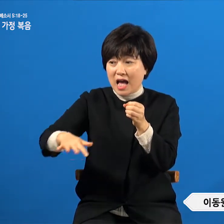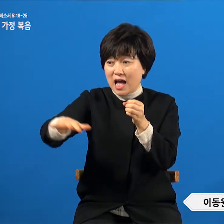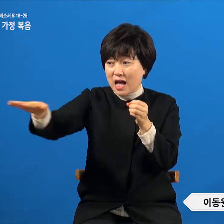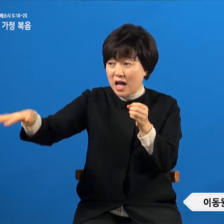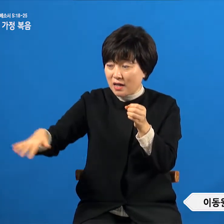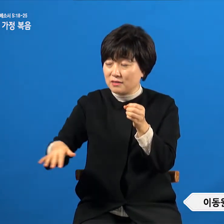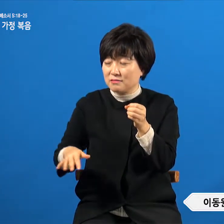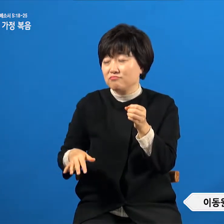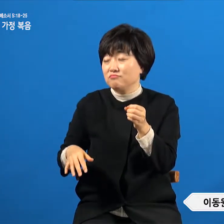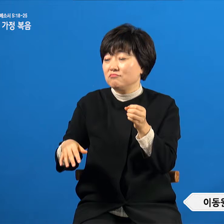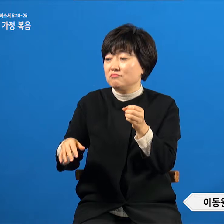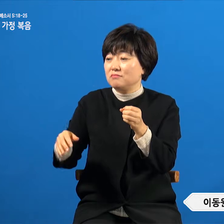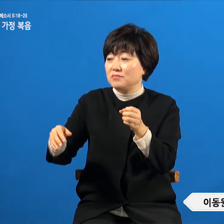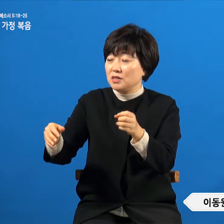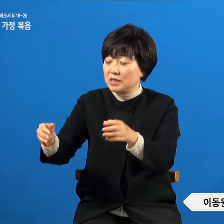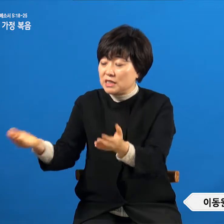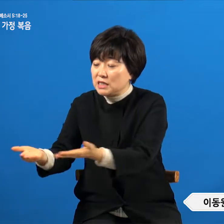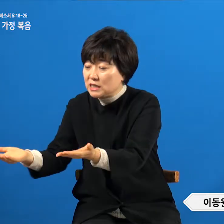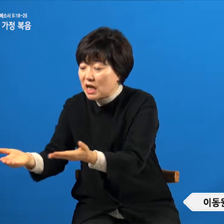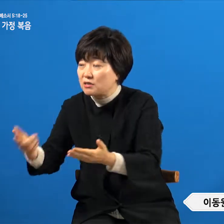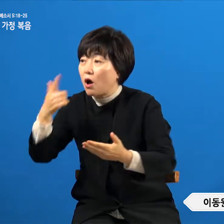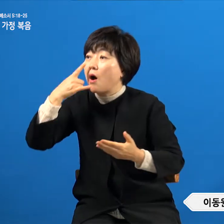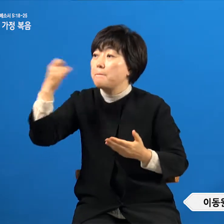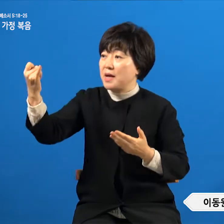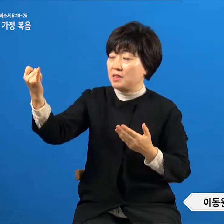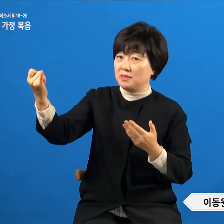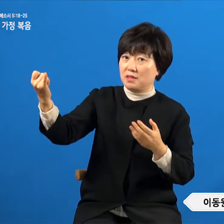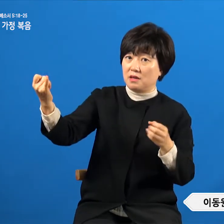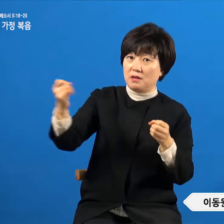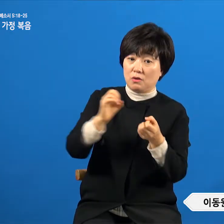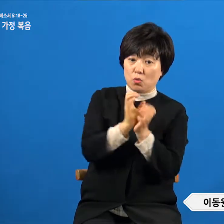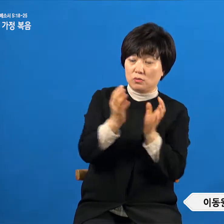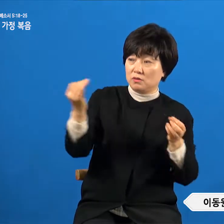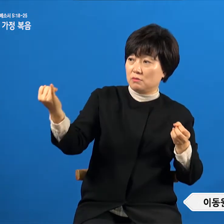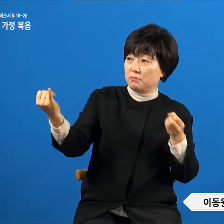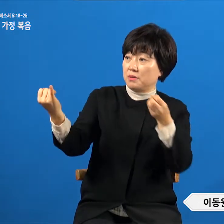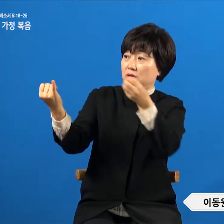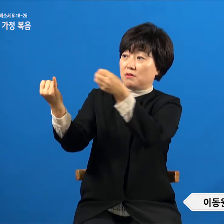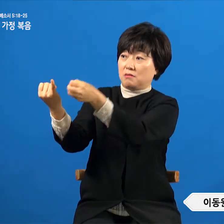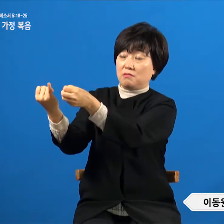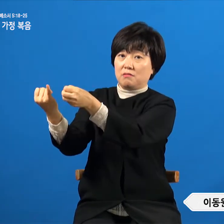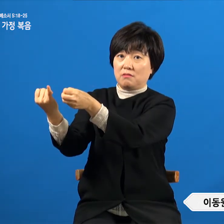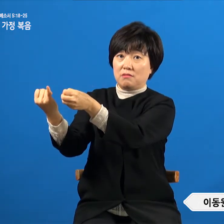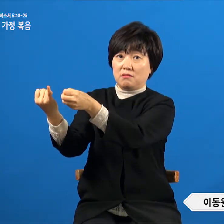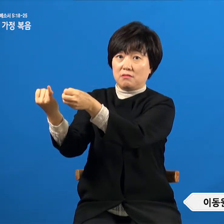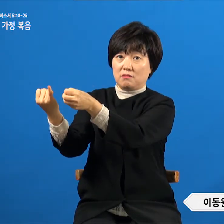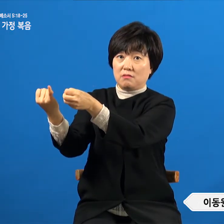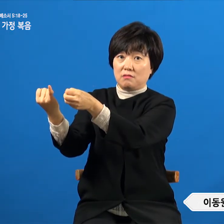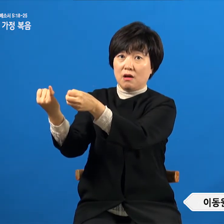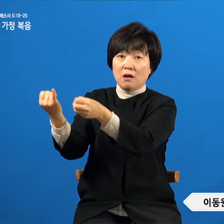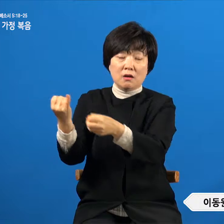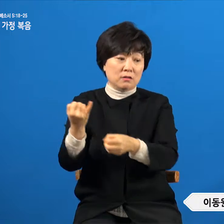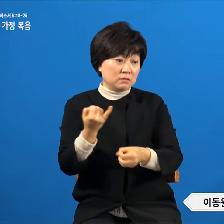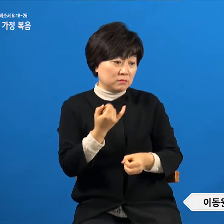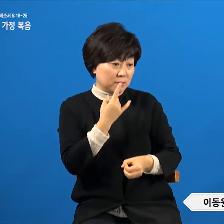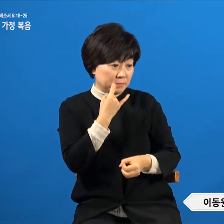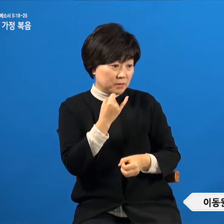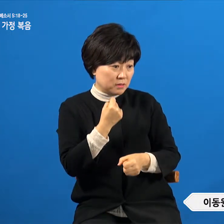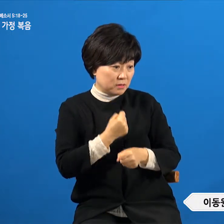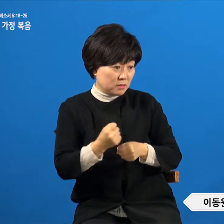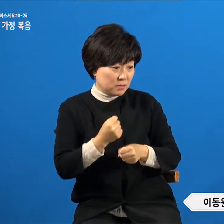풀지 못한 엄마에게 다가오더니 엄마에게 그 꽃을 내밀더래요. 그 순간 이 말사라는